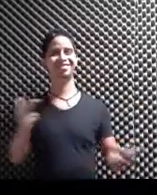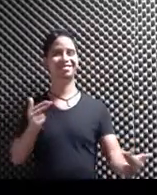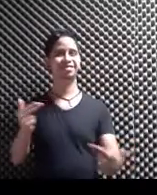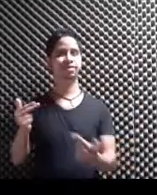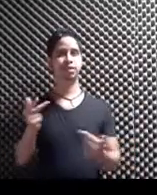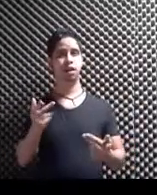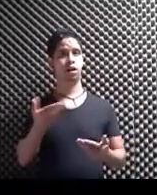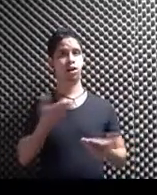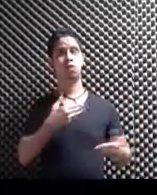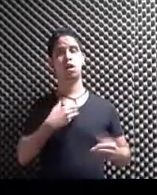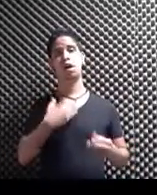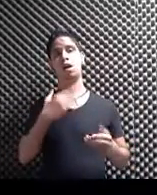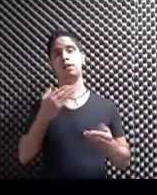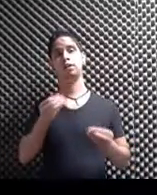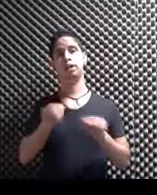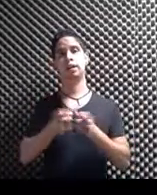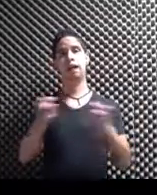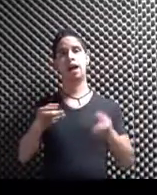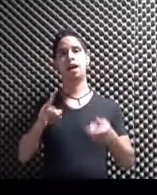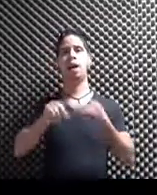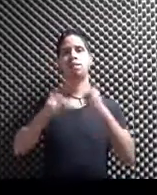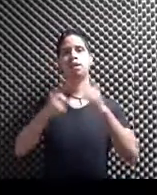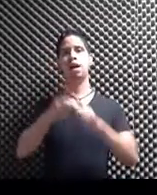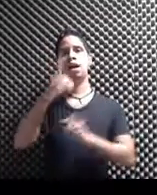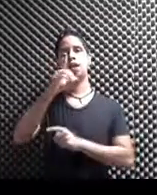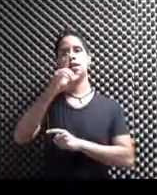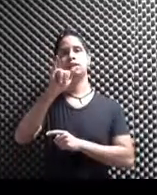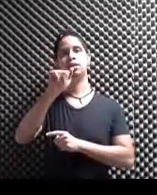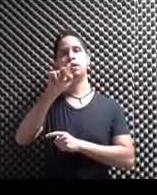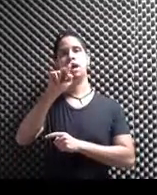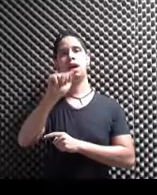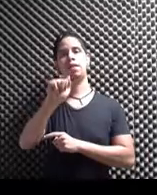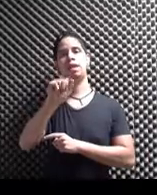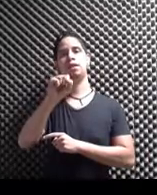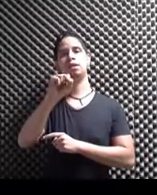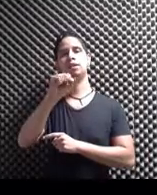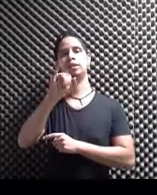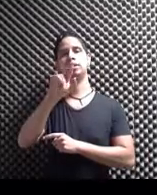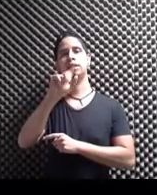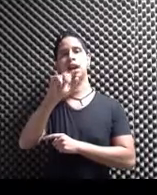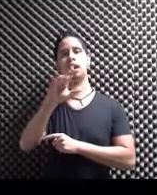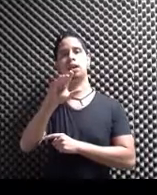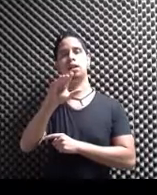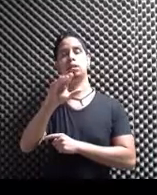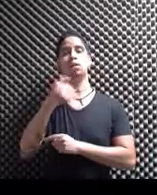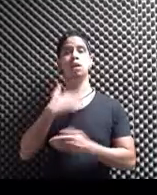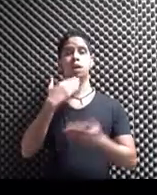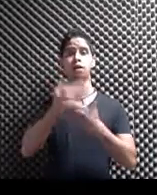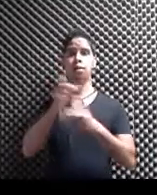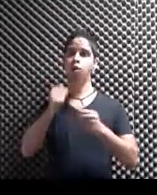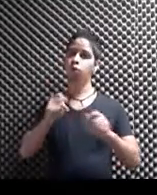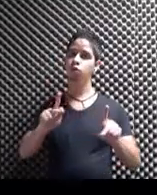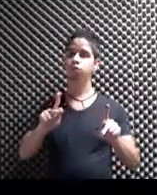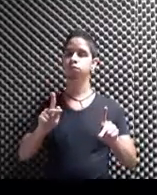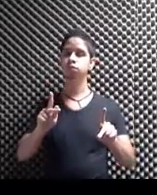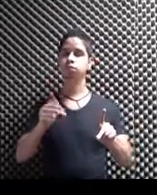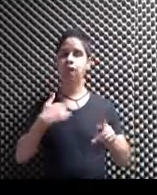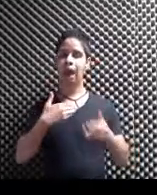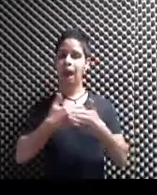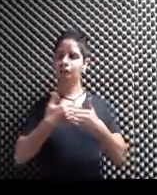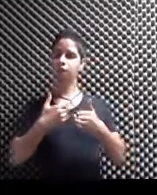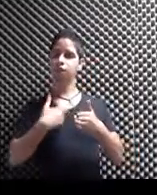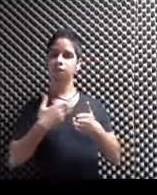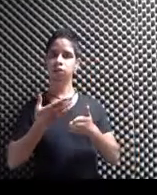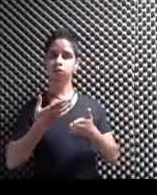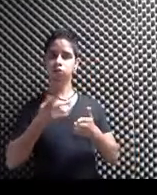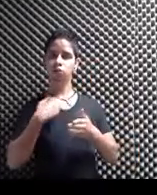Tenemos una gran amiga Diana Sirac Bienvenida Gracias por la oportunidad Qué chévere Pero mira antes de pasar a lo